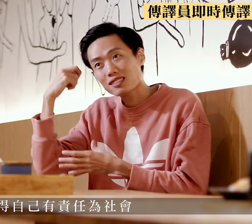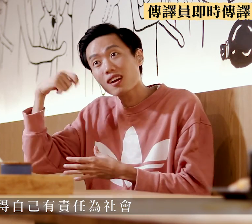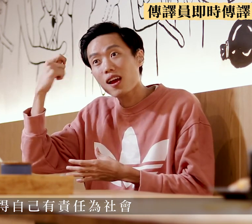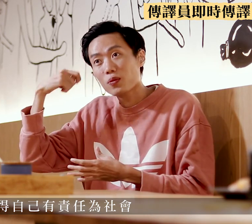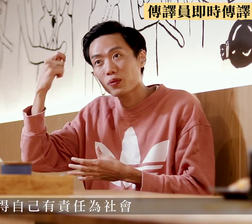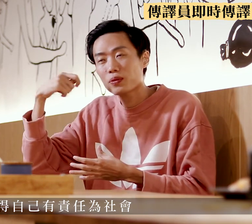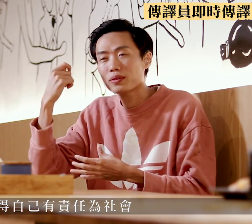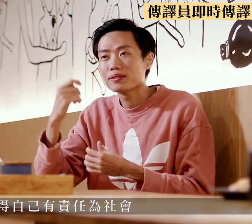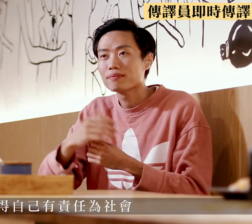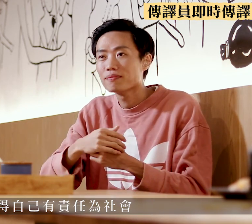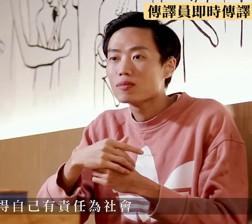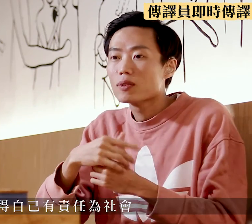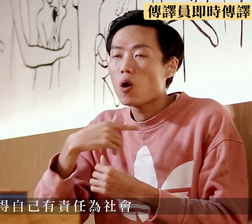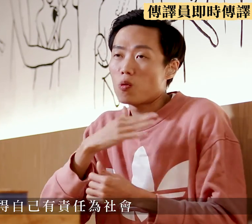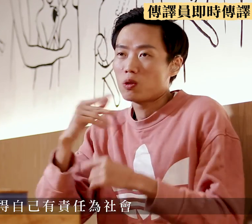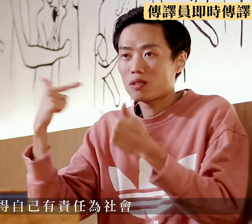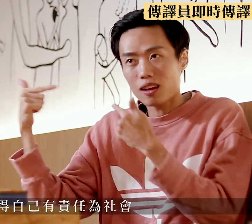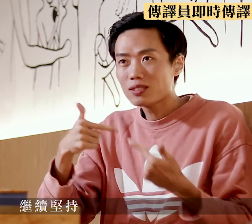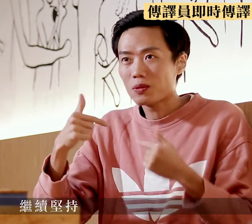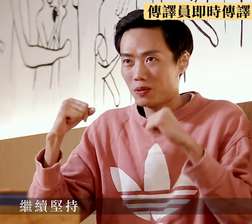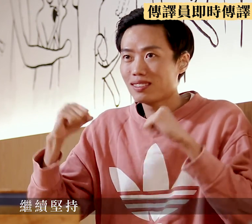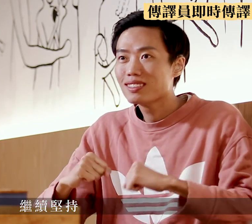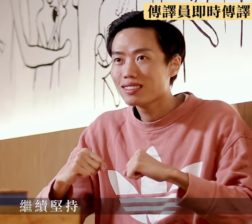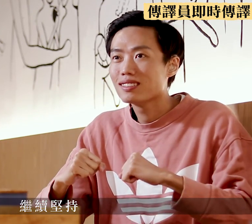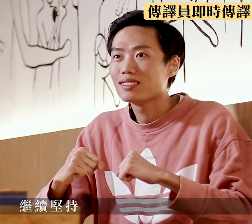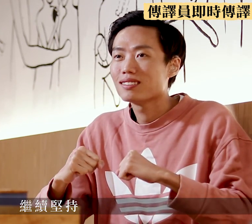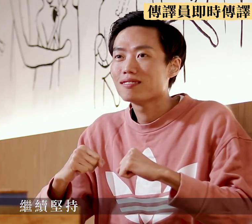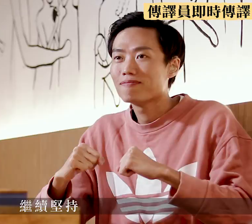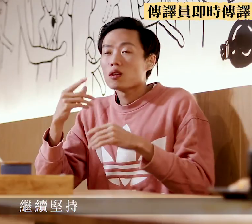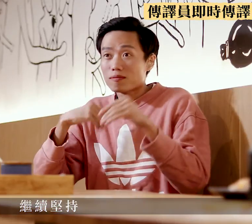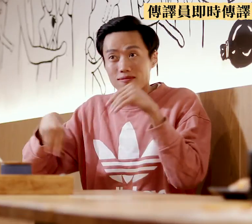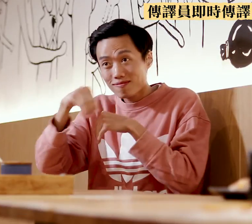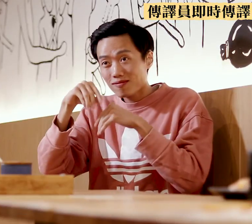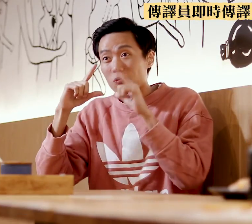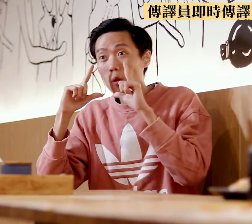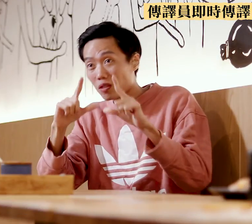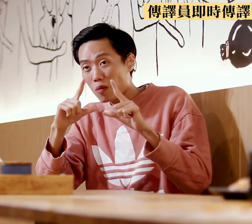觉得自己有责任去为社会继续坚持，